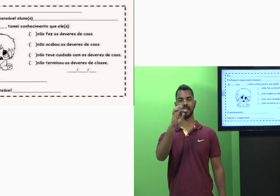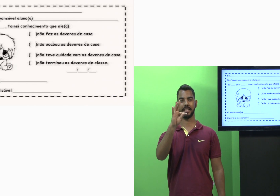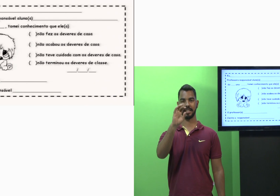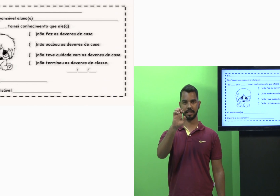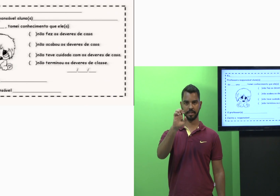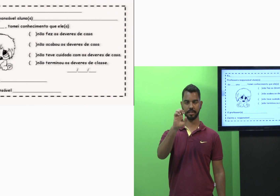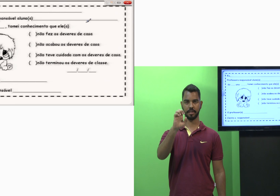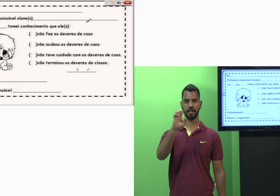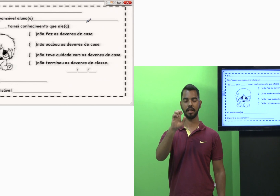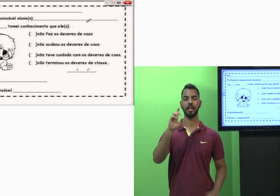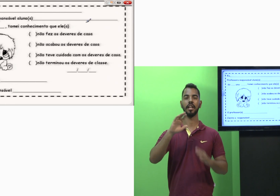de escola.